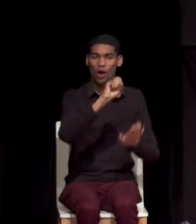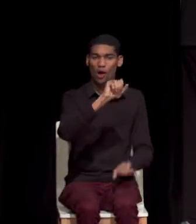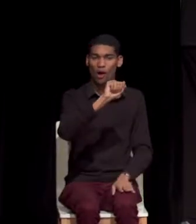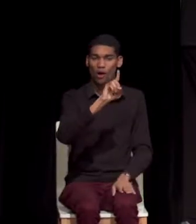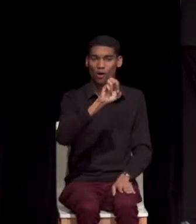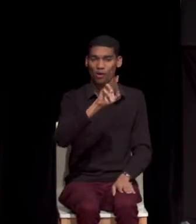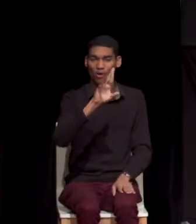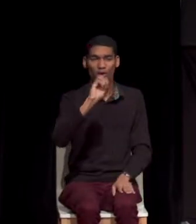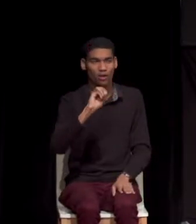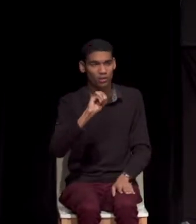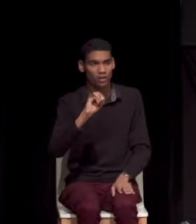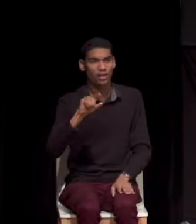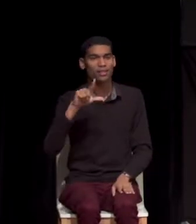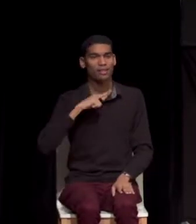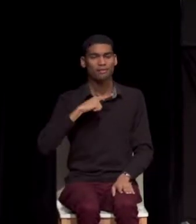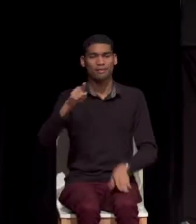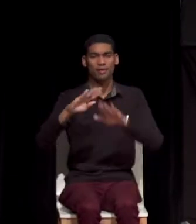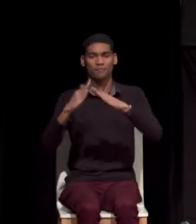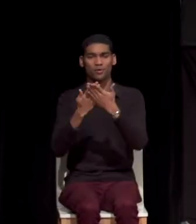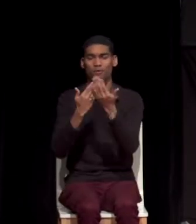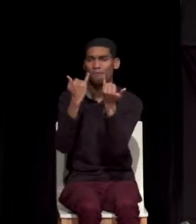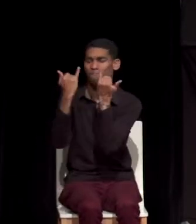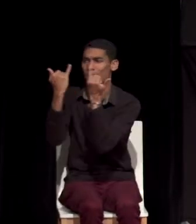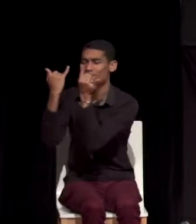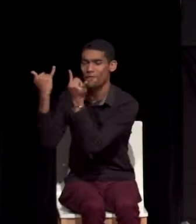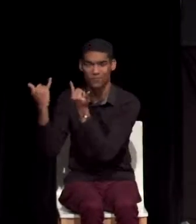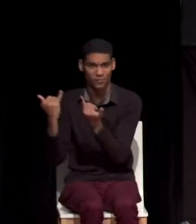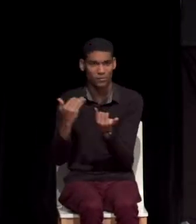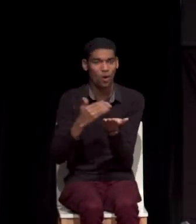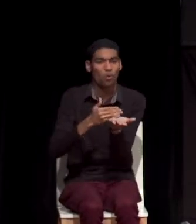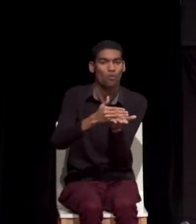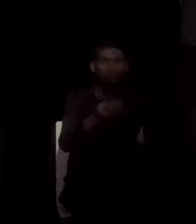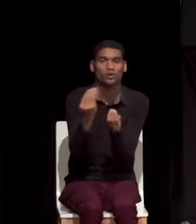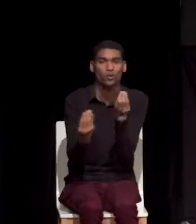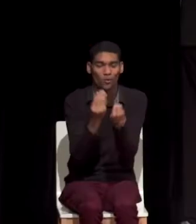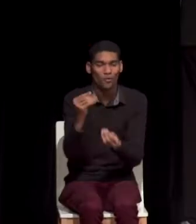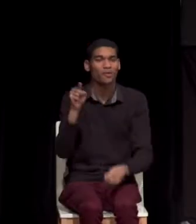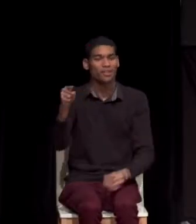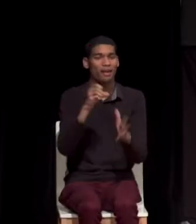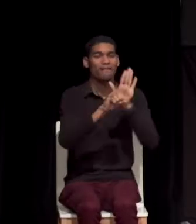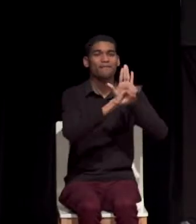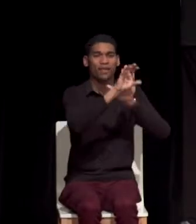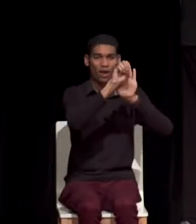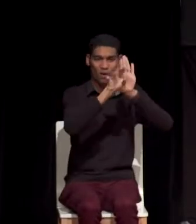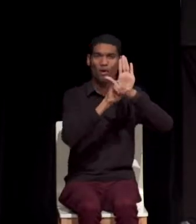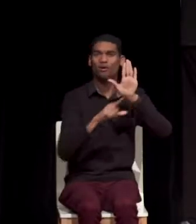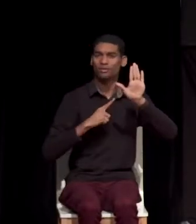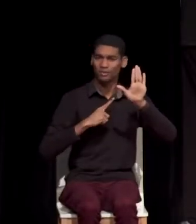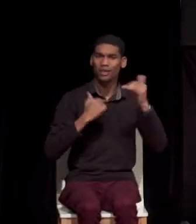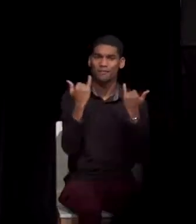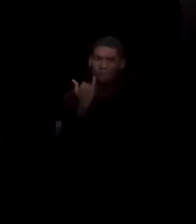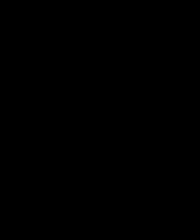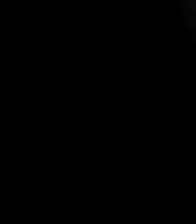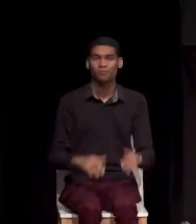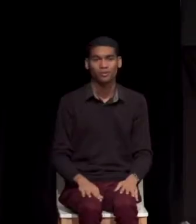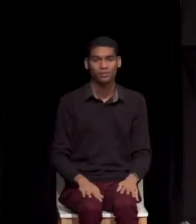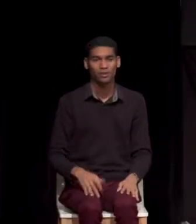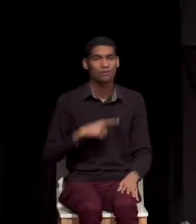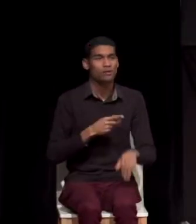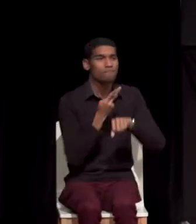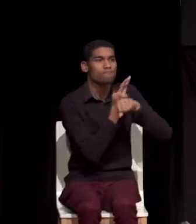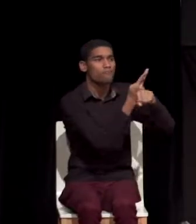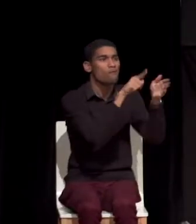de escola formativa lá, quando começou, e como a gente buscar esse conhecimento e transformar